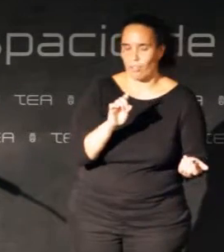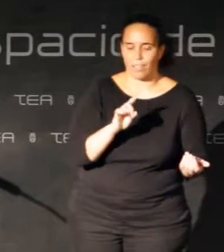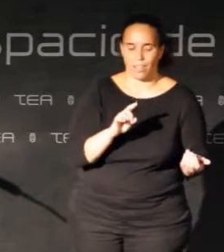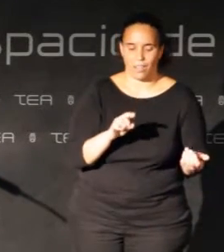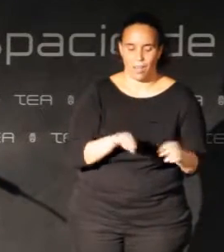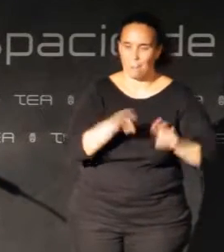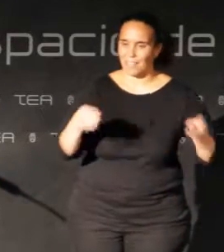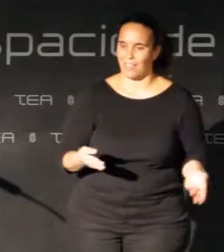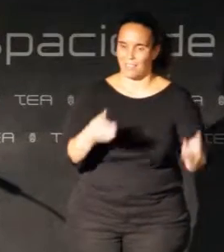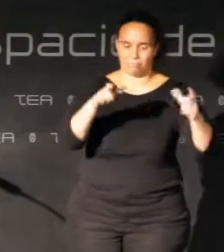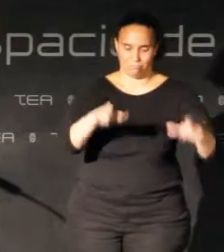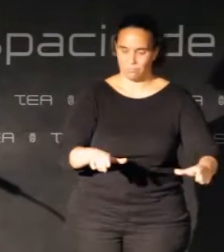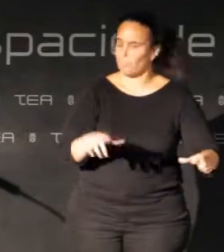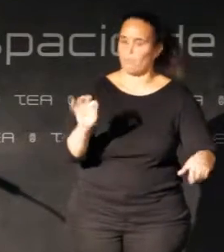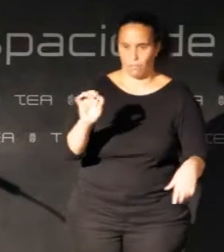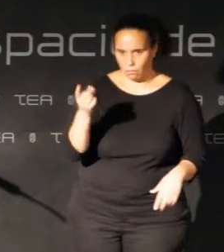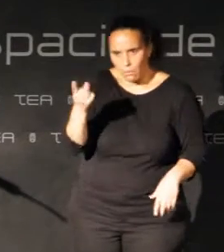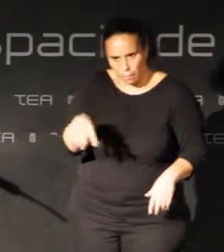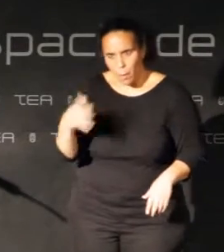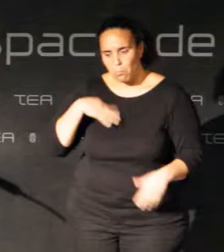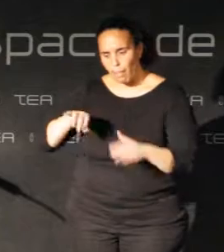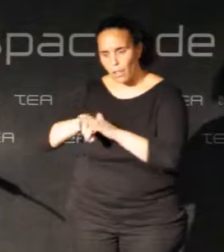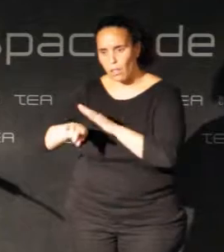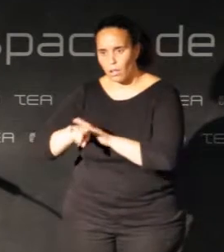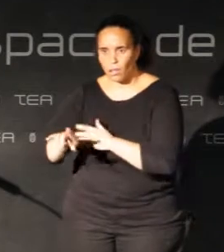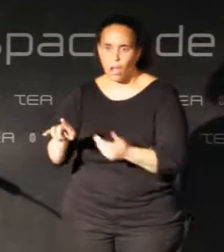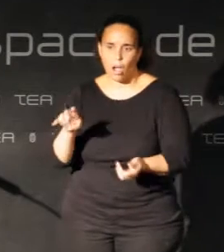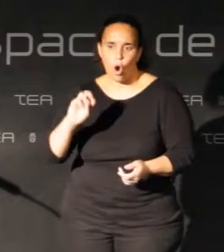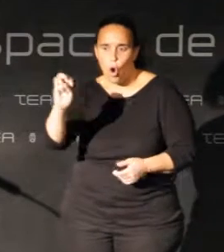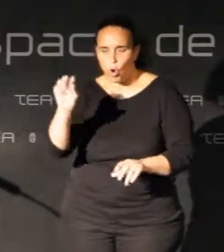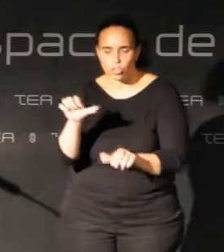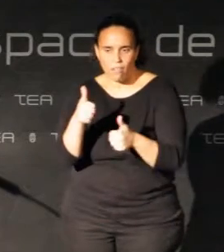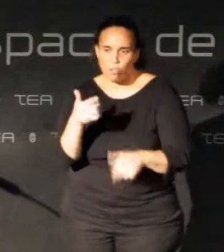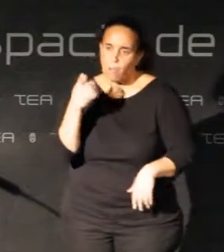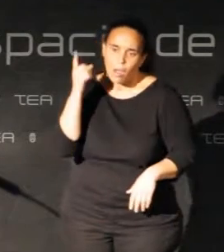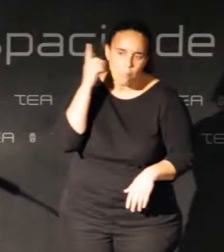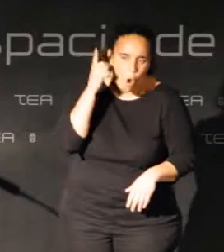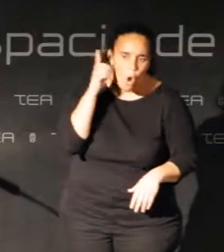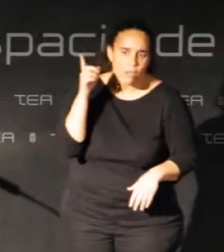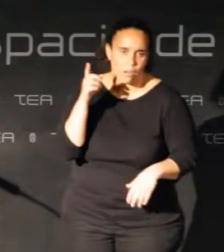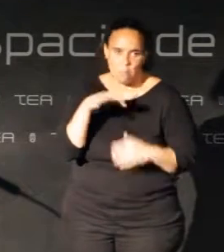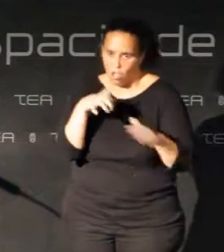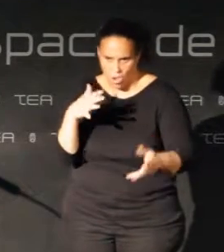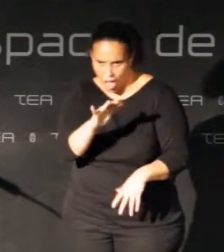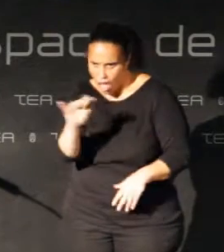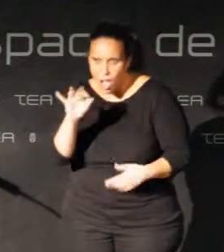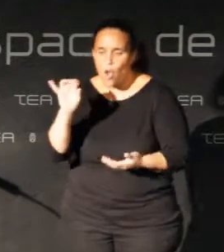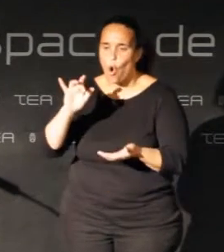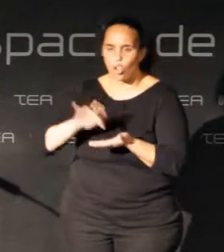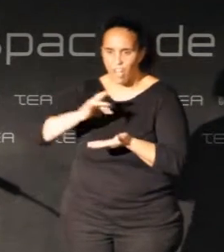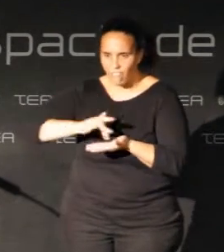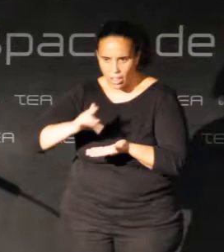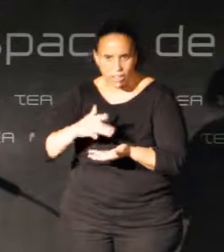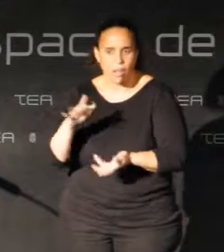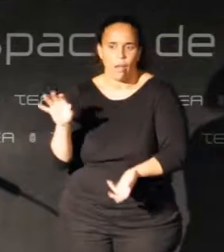digamos. La mayoría de los trámites se pueden hacer a través de otros dispositivos móviles que casi todo el mundo tiene, como son tabletas